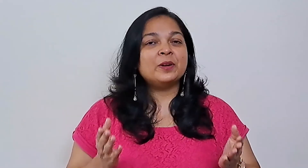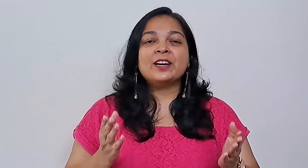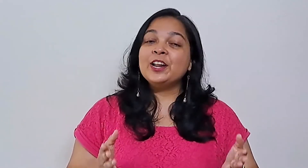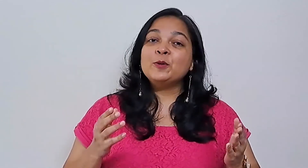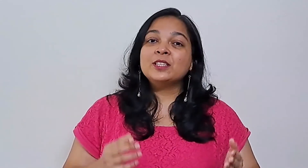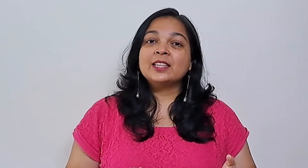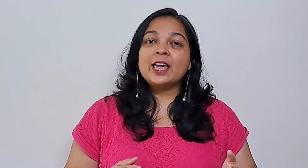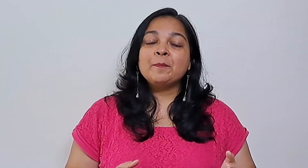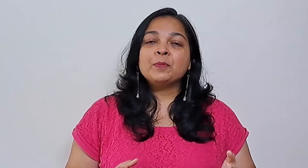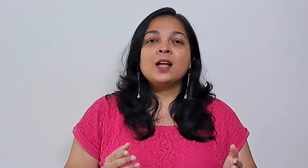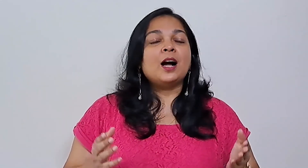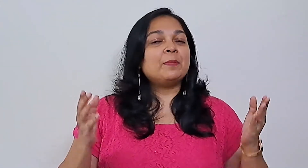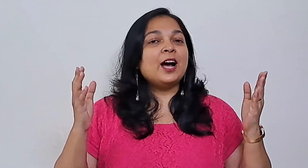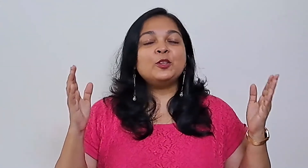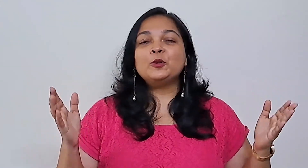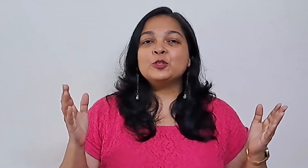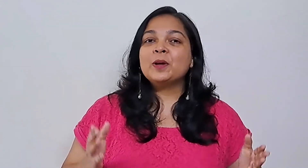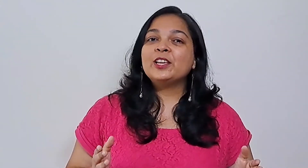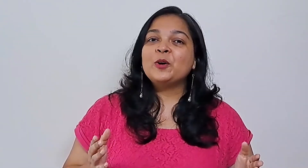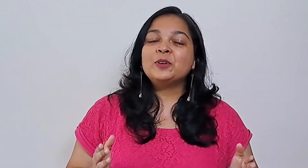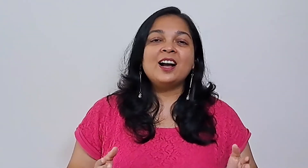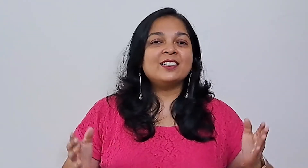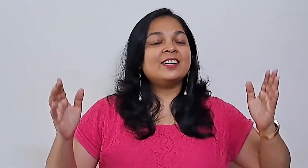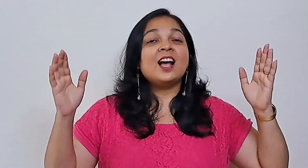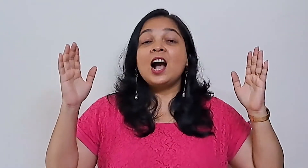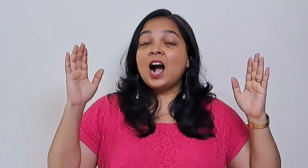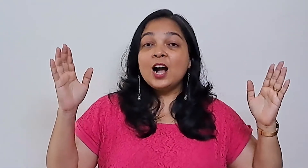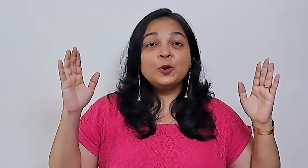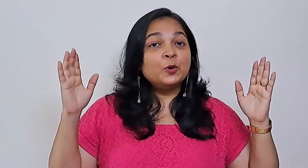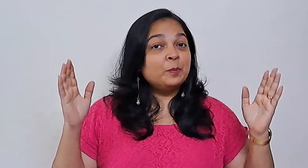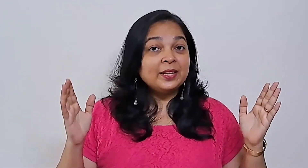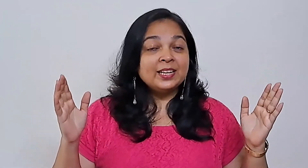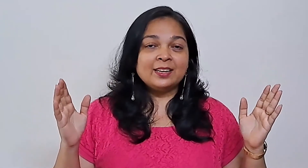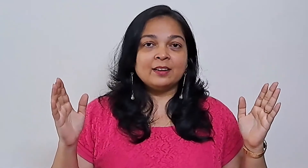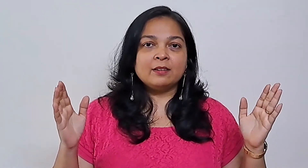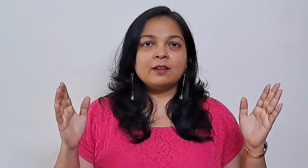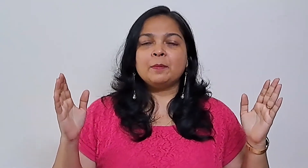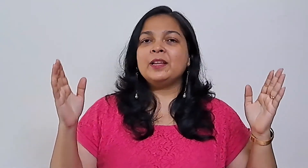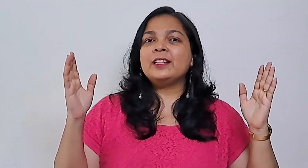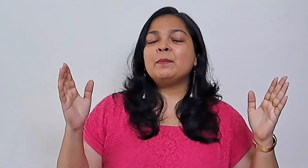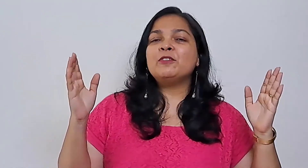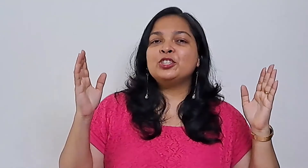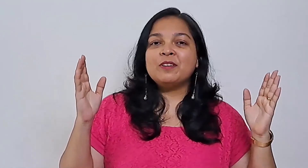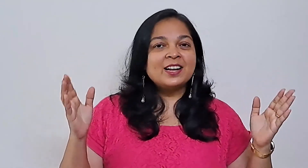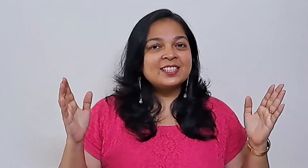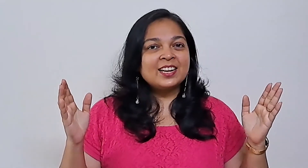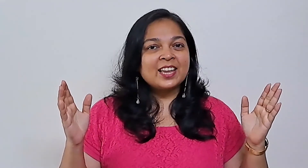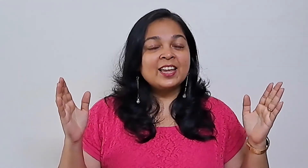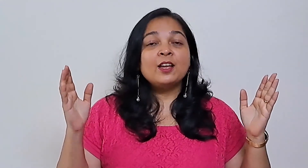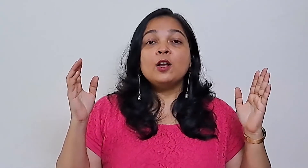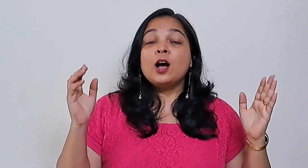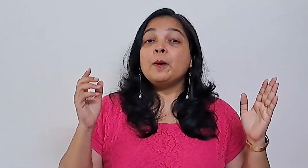जगह ते खड़े हो सकते हो, अपने हत्थां नू स्वर्ग वल उठा के, अखां नू बंद करके, अपने मन विच